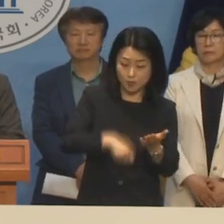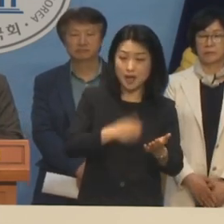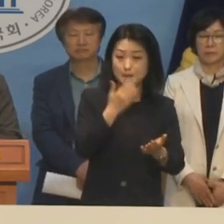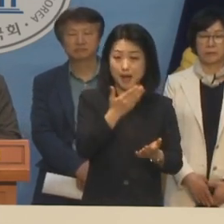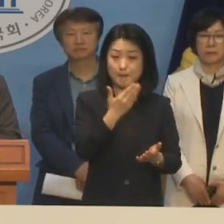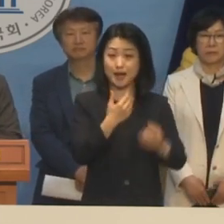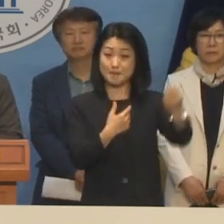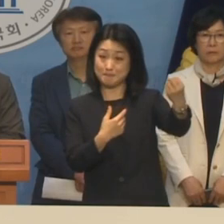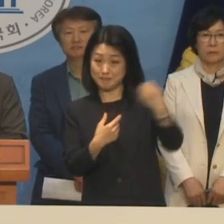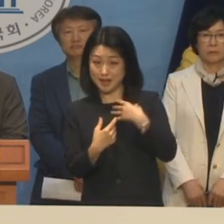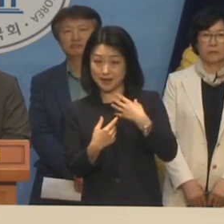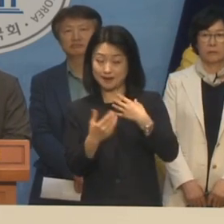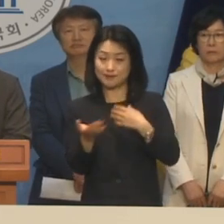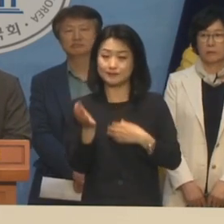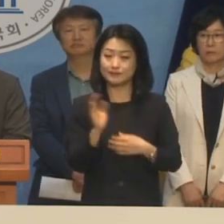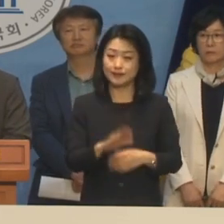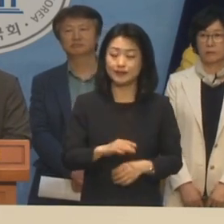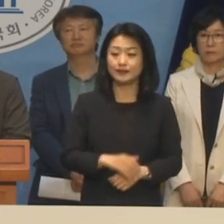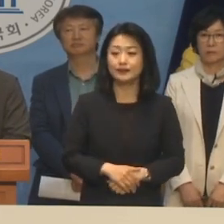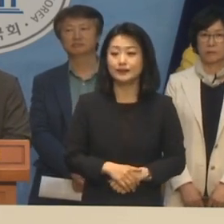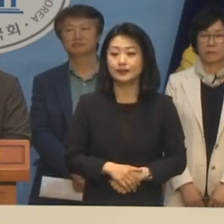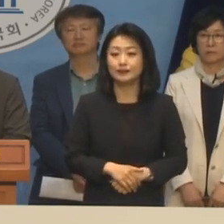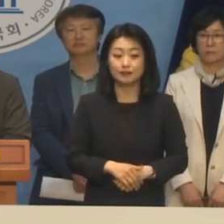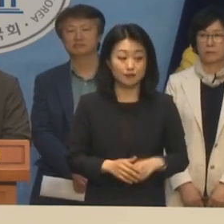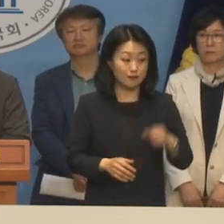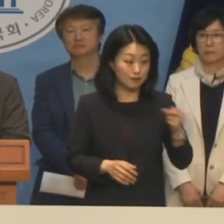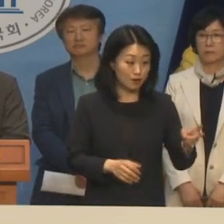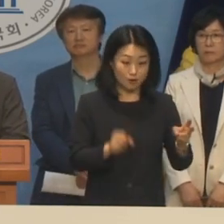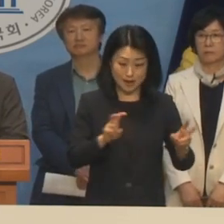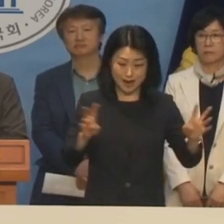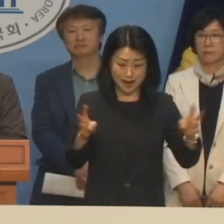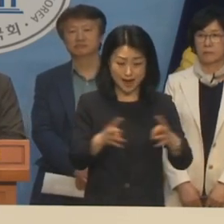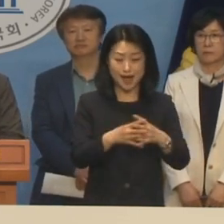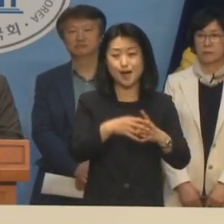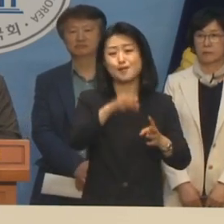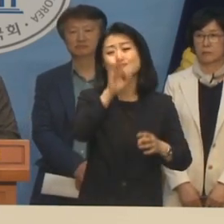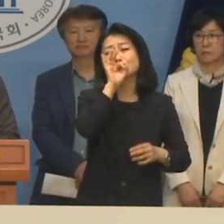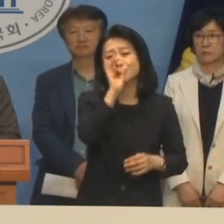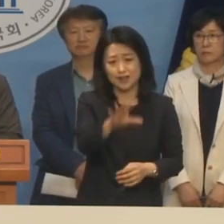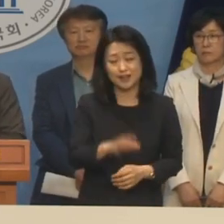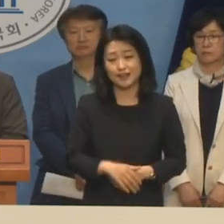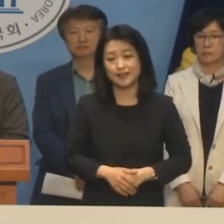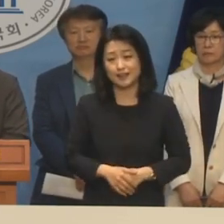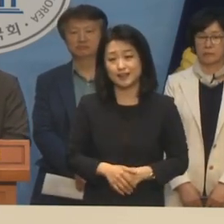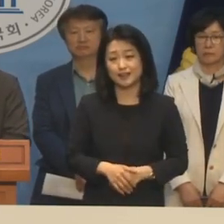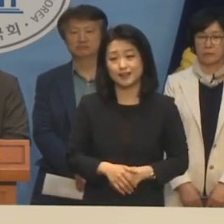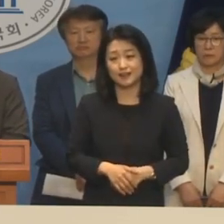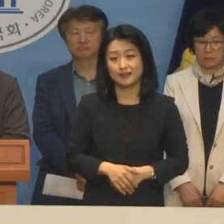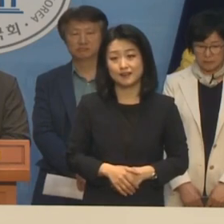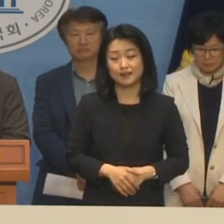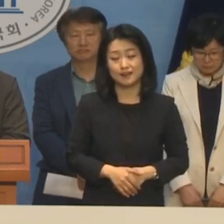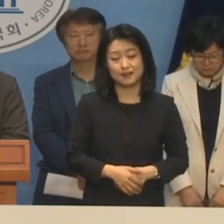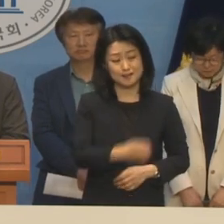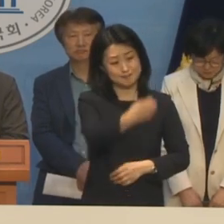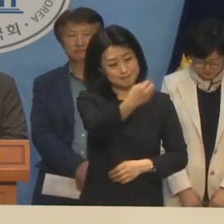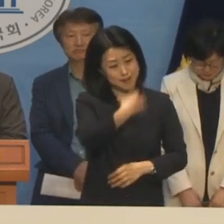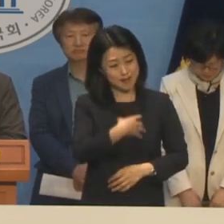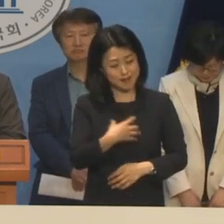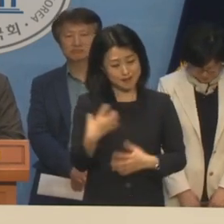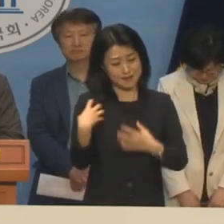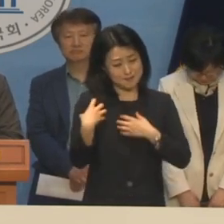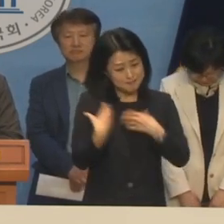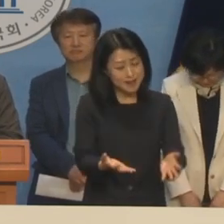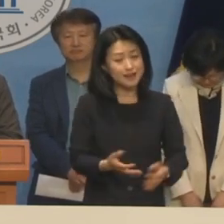처리하겠다. 그렇게 말씀하셨지만 여야 합의가 안 되는 것이 너무나도 불보듯 뻔한 상황에서 그런 발언을 무책임하게